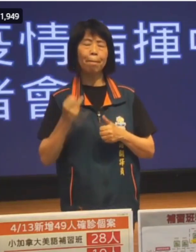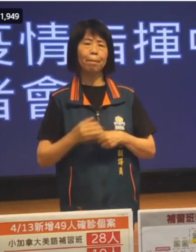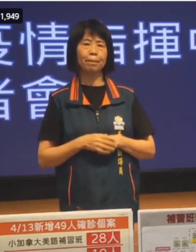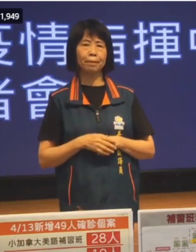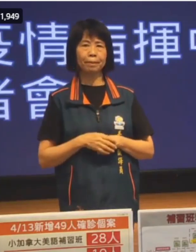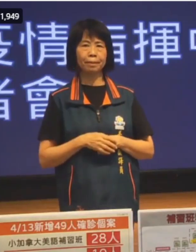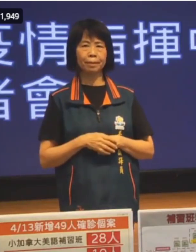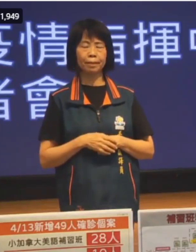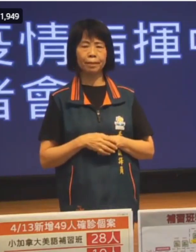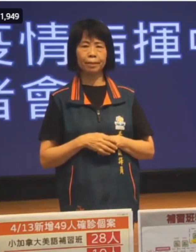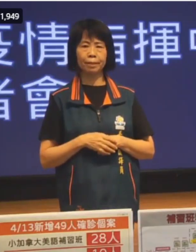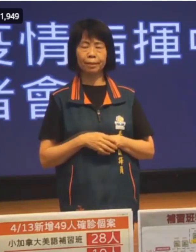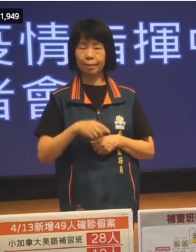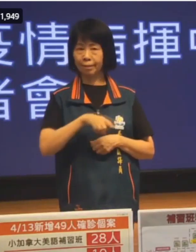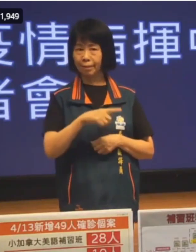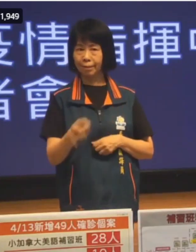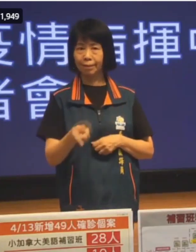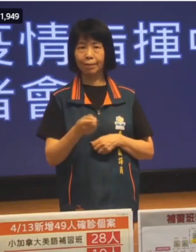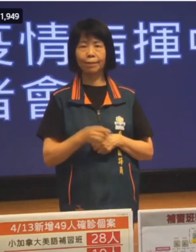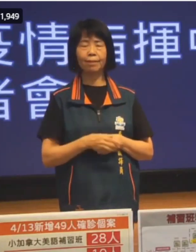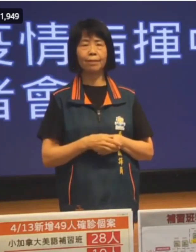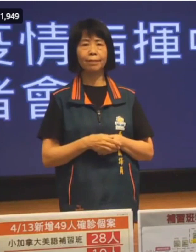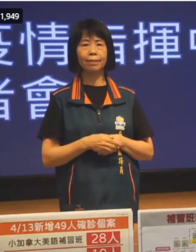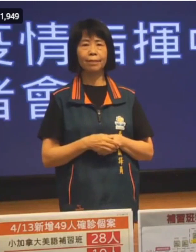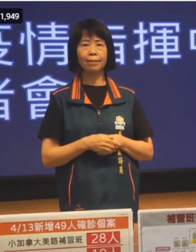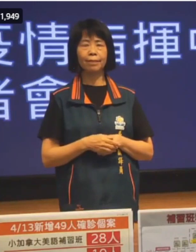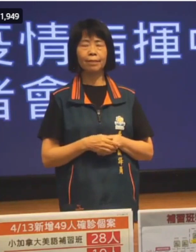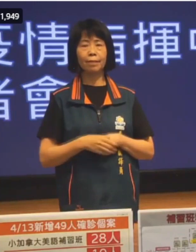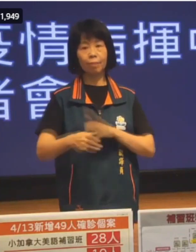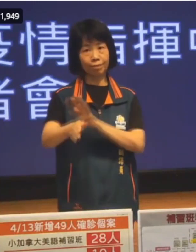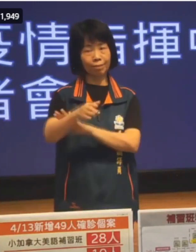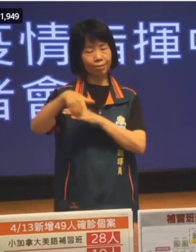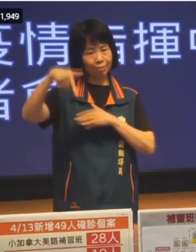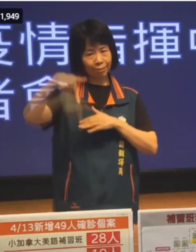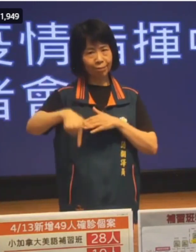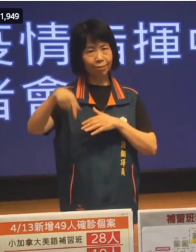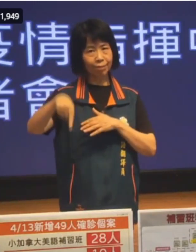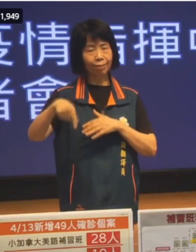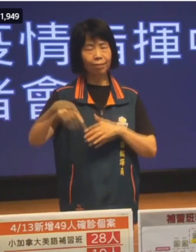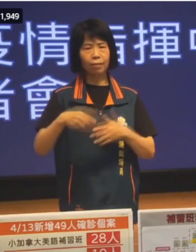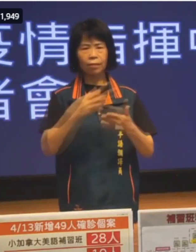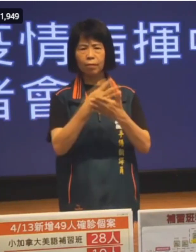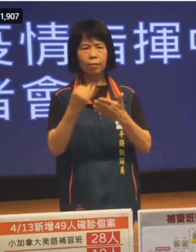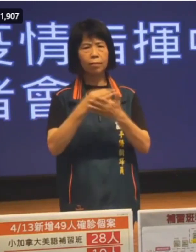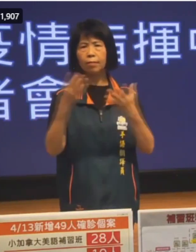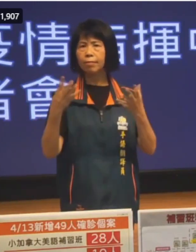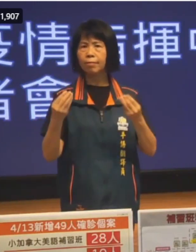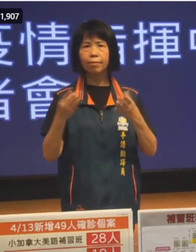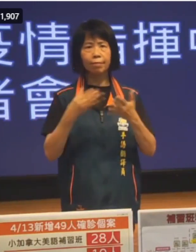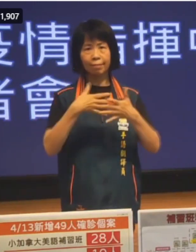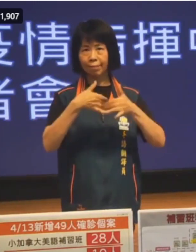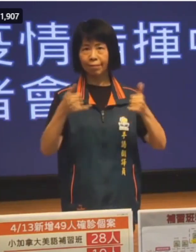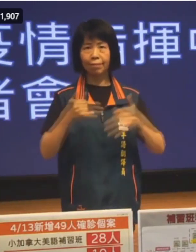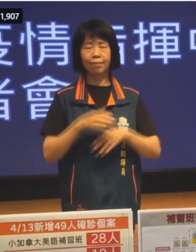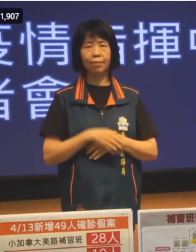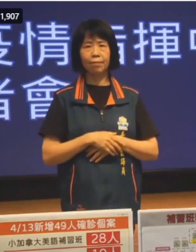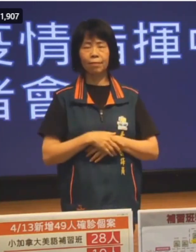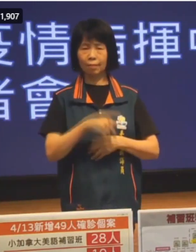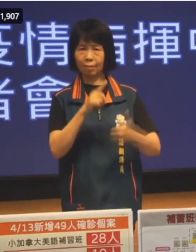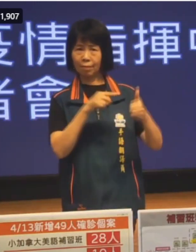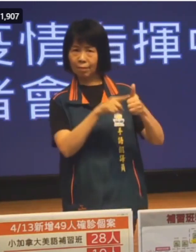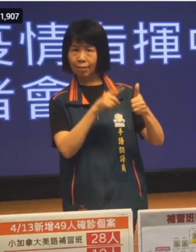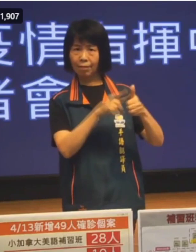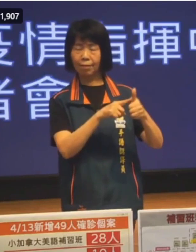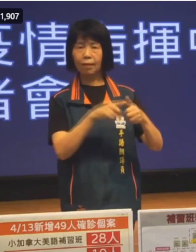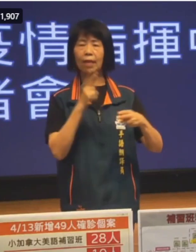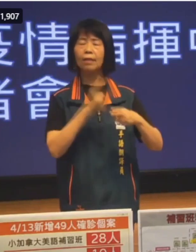关性图。那另外各位看到我们在我们的右下方有一个没有暗号的一个学生那他本身